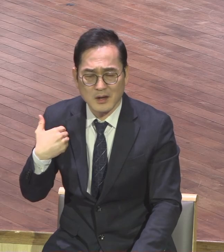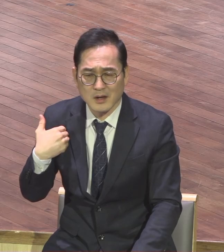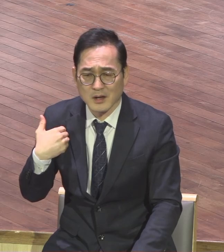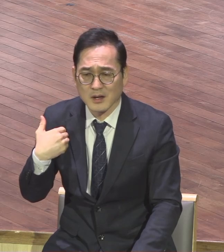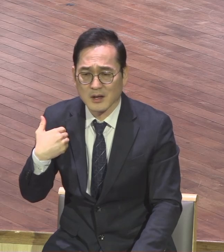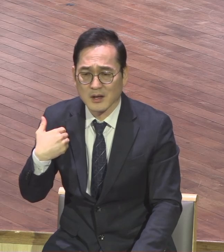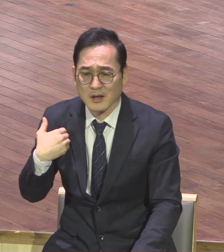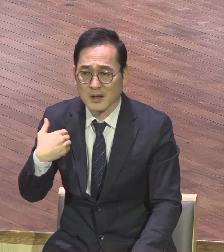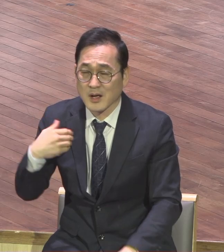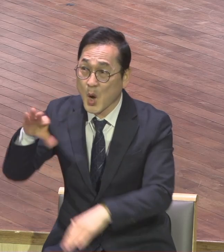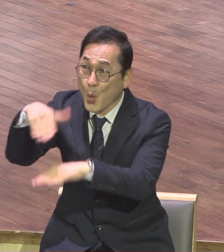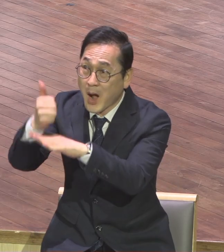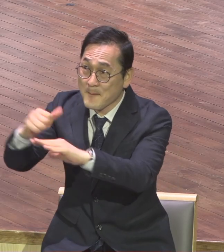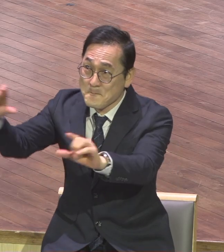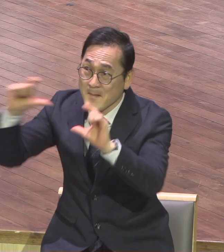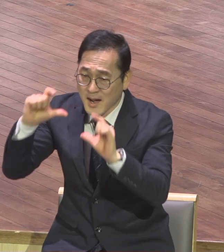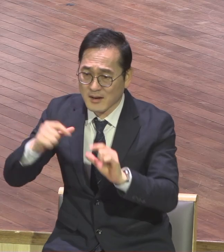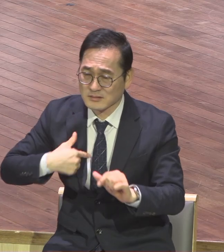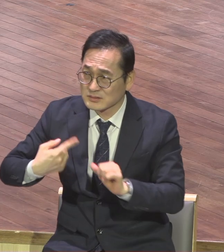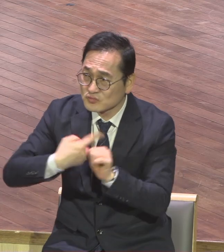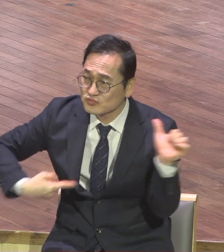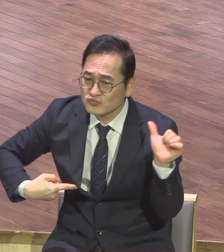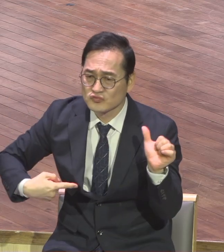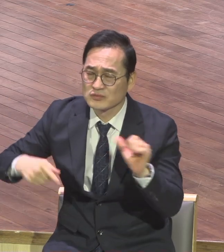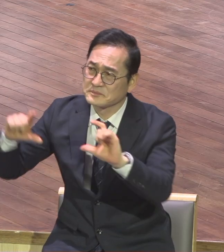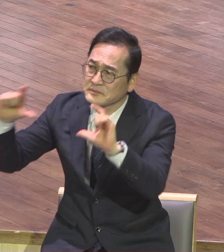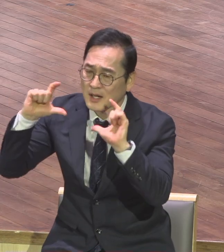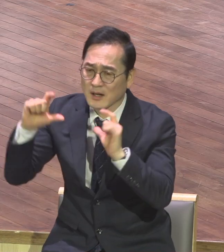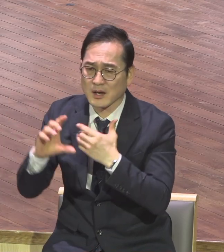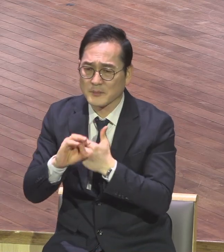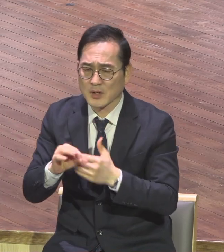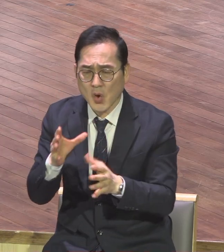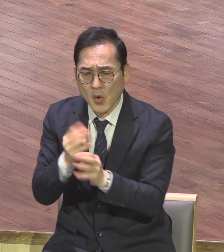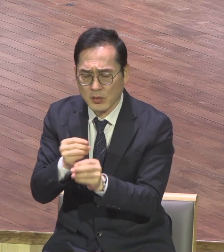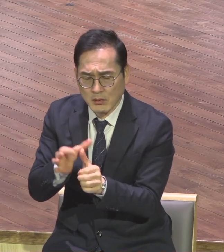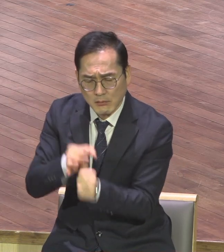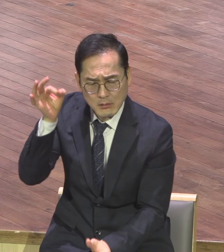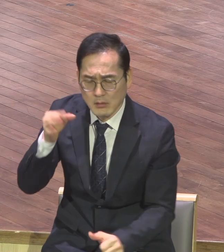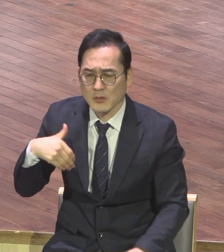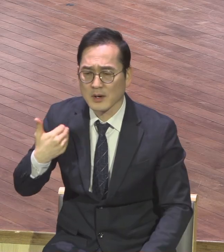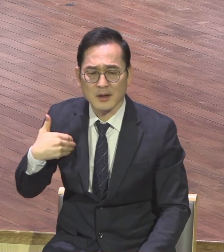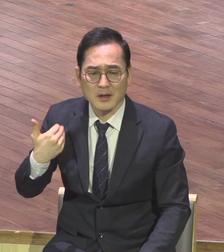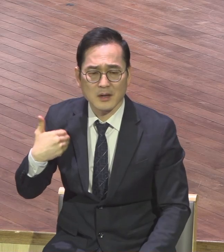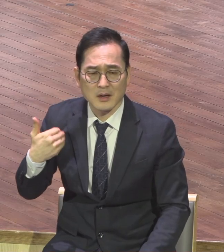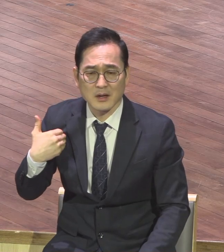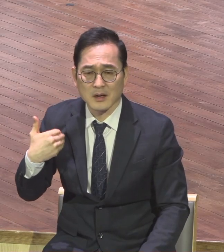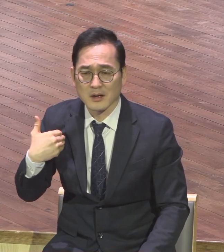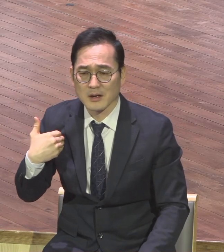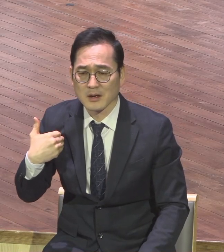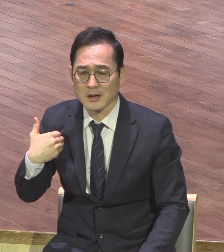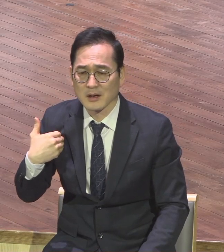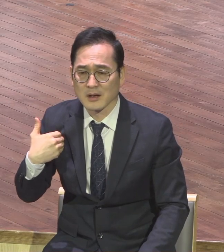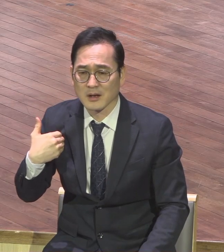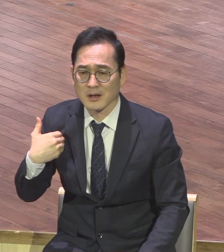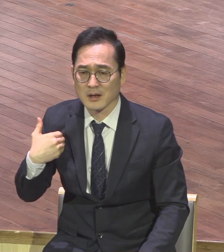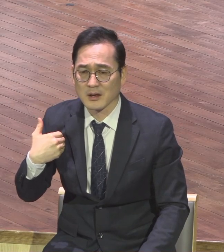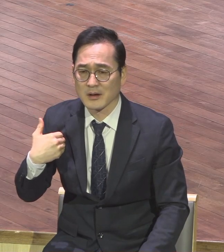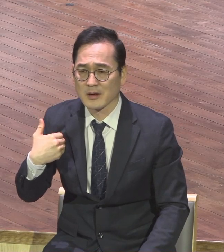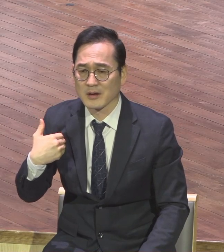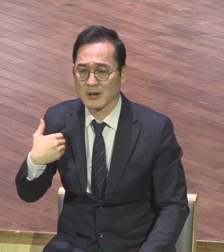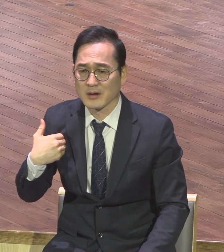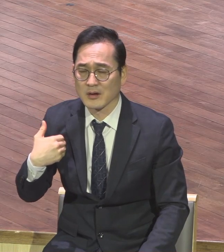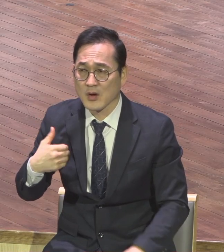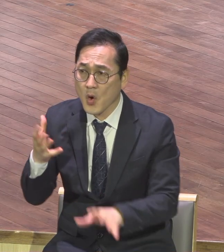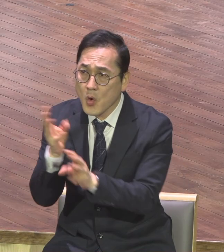사형 집행하면 그날로 끝이에요. 그날이 언젠지 몰라. 그런 사형 명령을 떨어질지